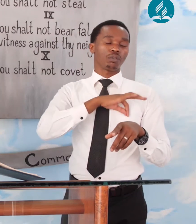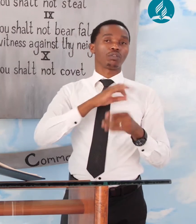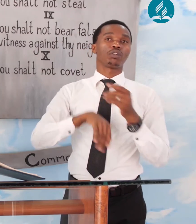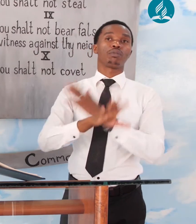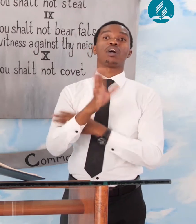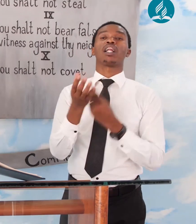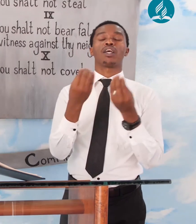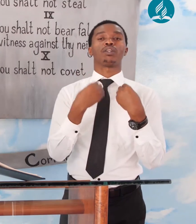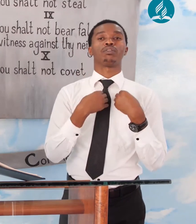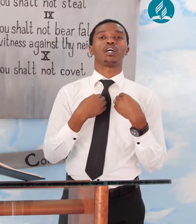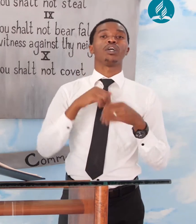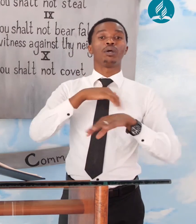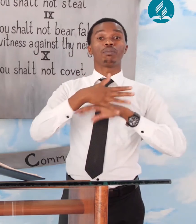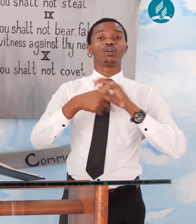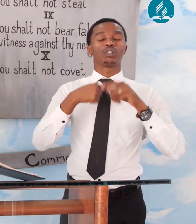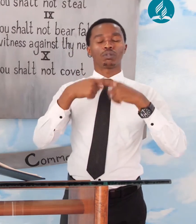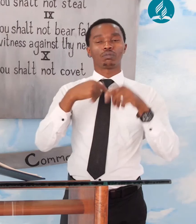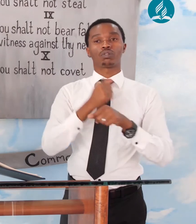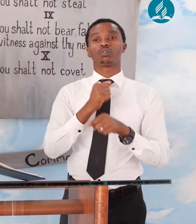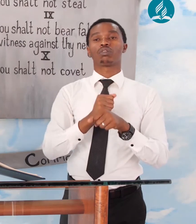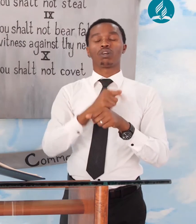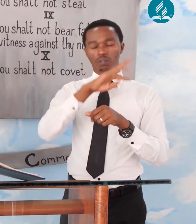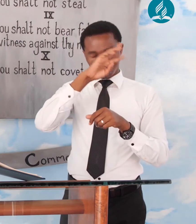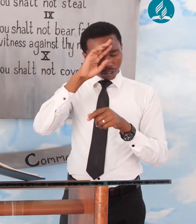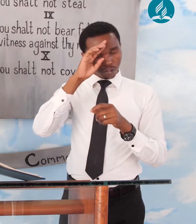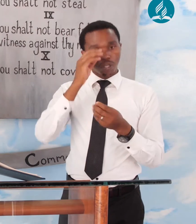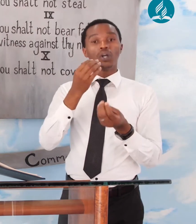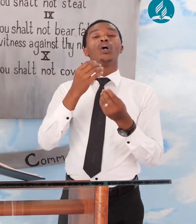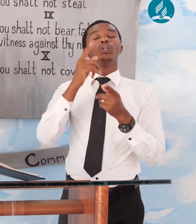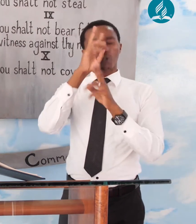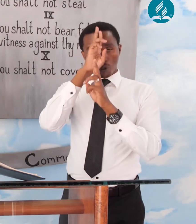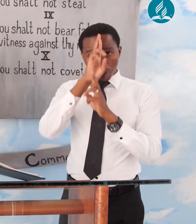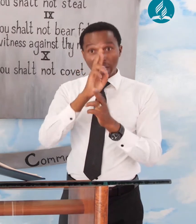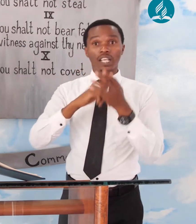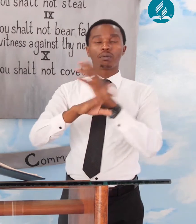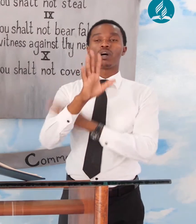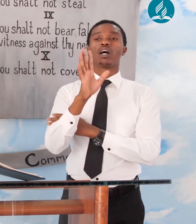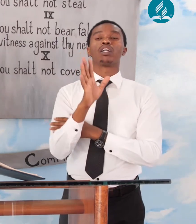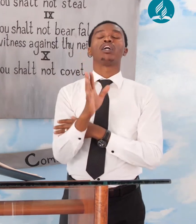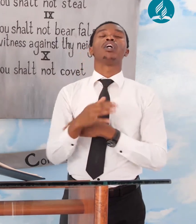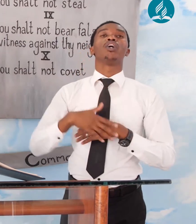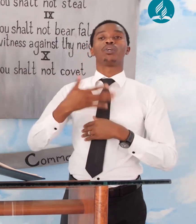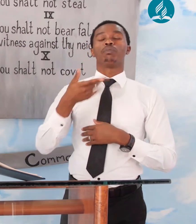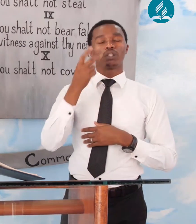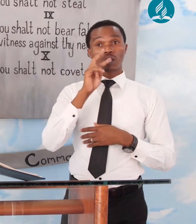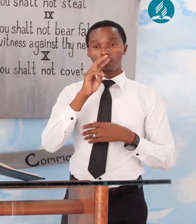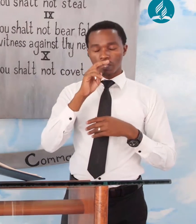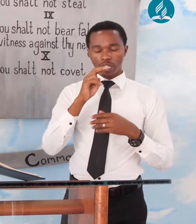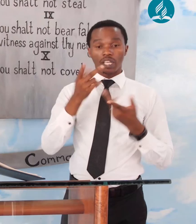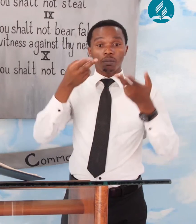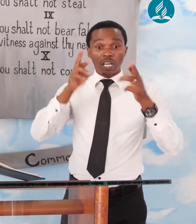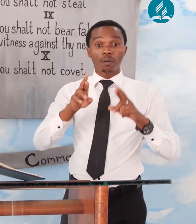Imana yaduhaye byose bigakorwa kugira ngo biduheshe Imana icyubahiro. Tumaze kubona rero ibyabaye kuri